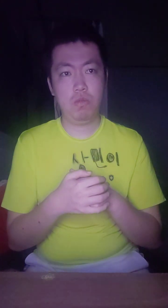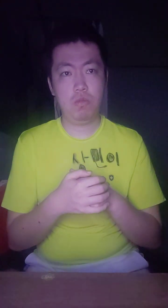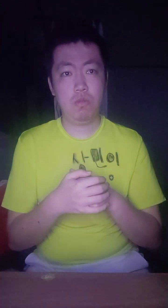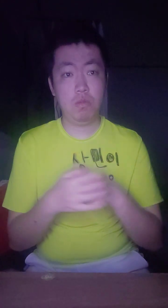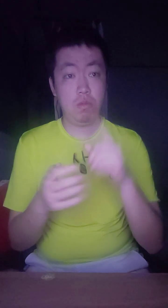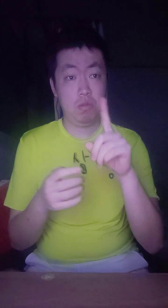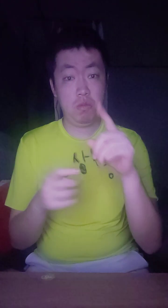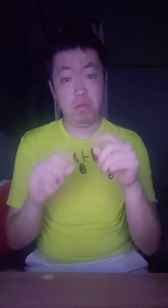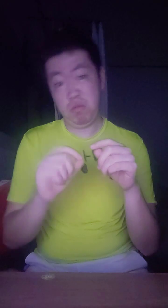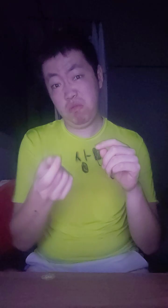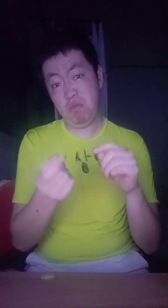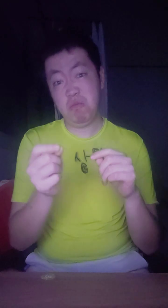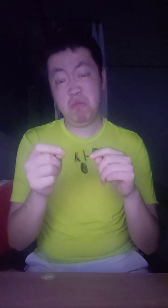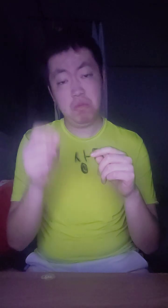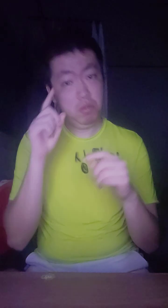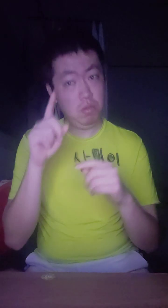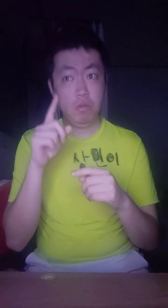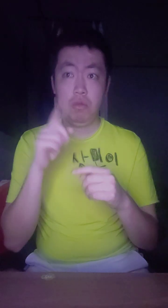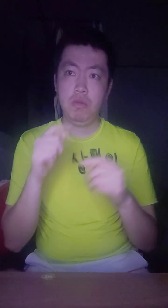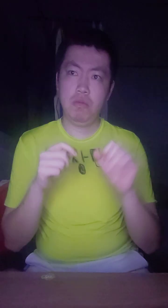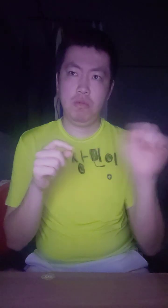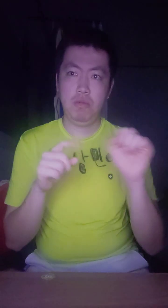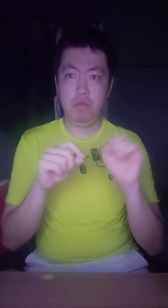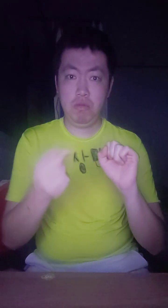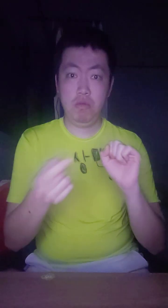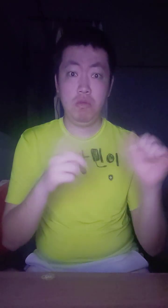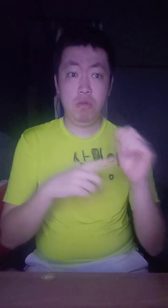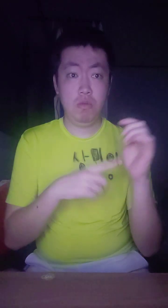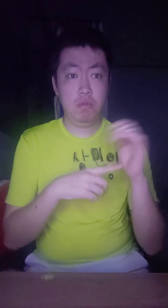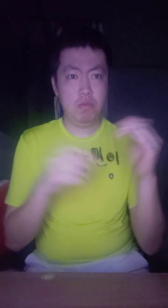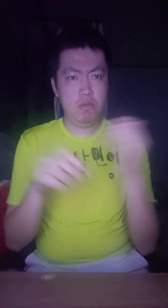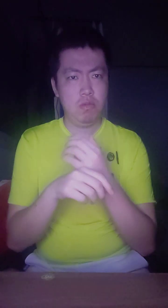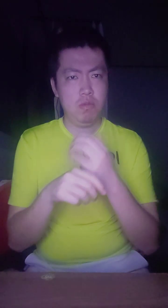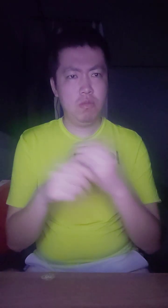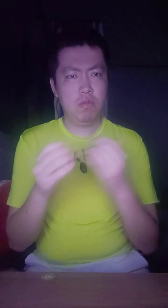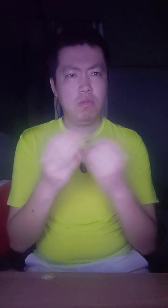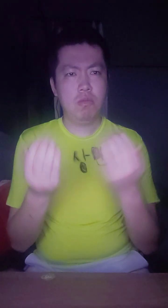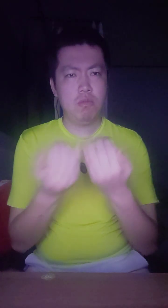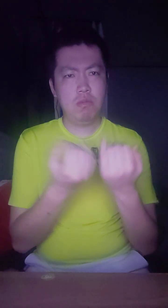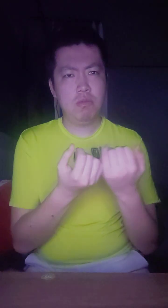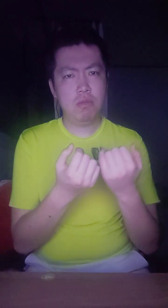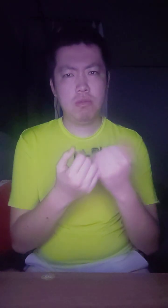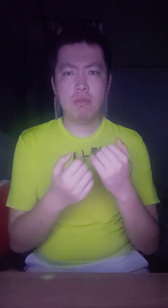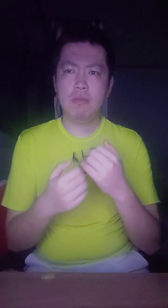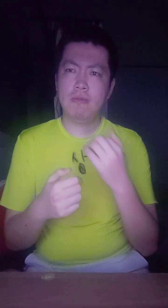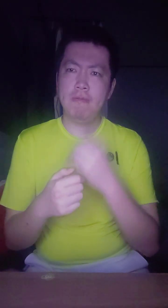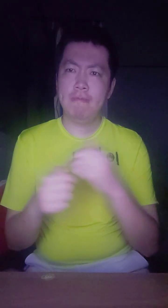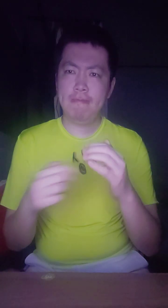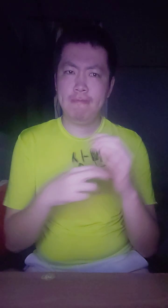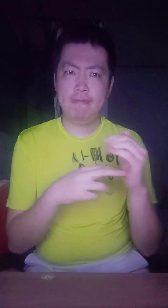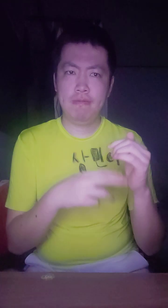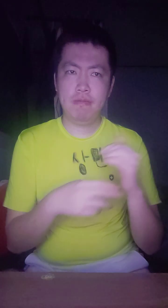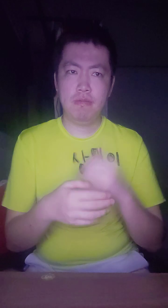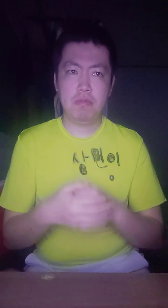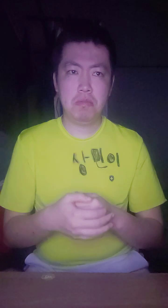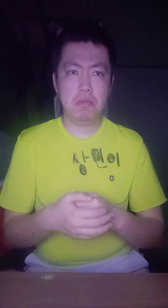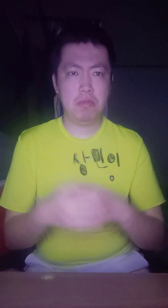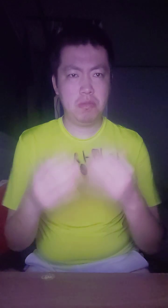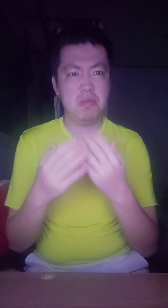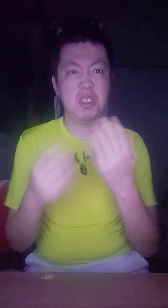차키가 여기에 왜 있을까? 혹시나 물이 튈까봐 저는 그 걱정되는 마음에 그거를 뒤에 넣어놨어요. 진짜 세상이